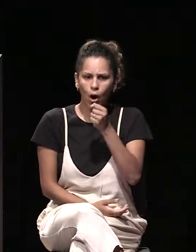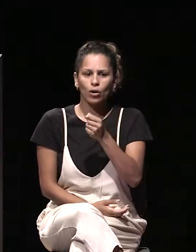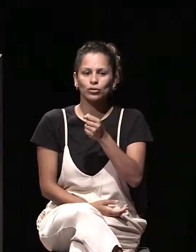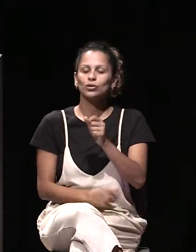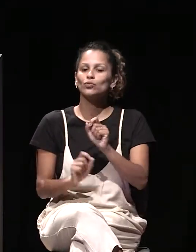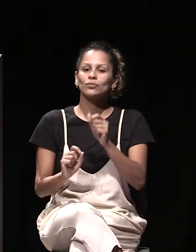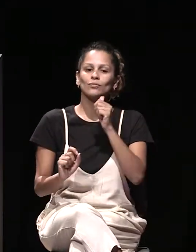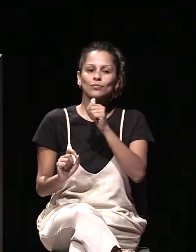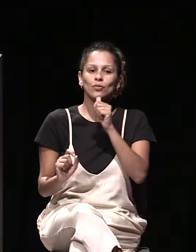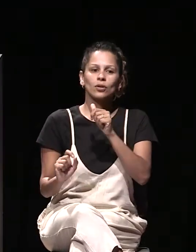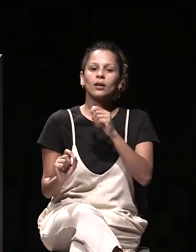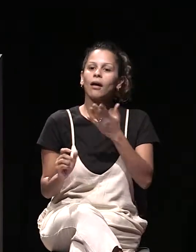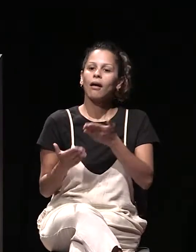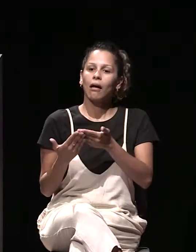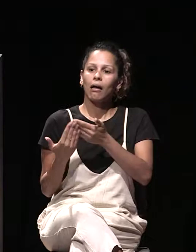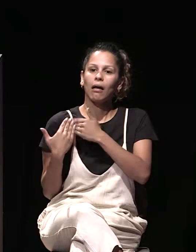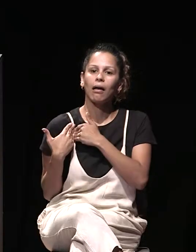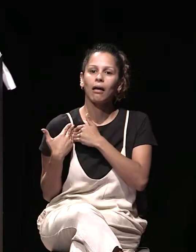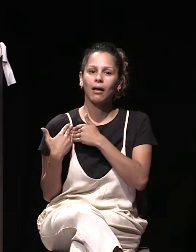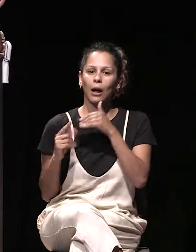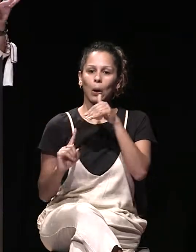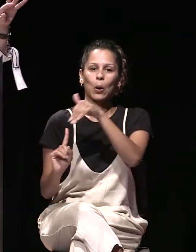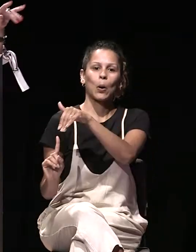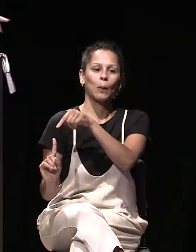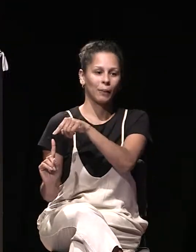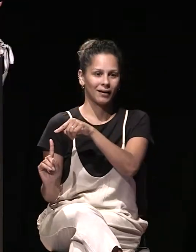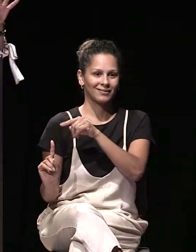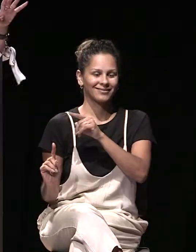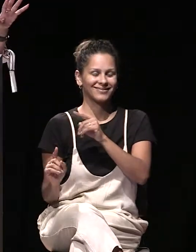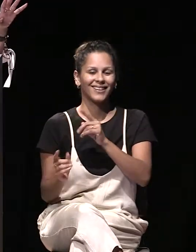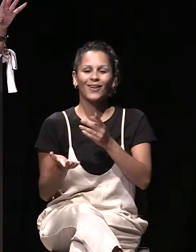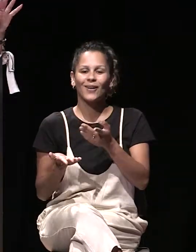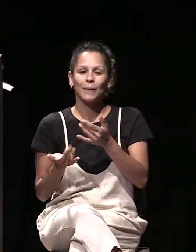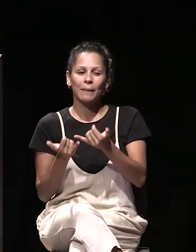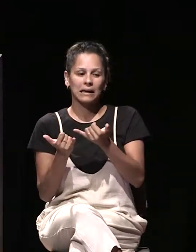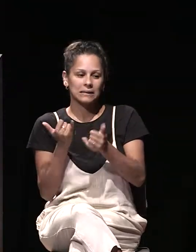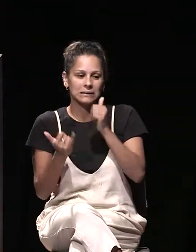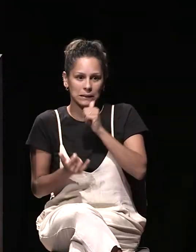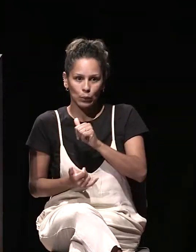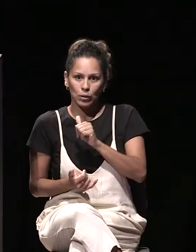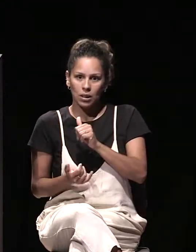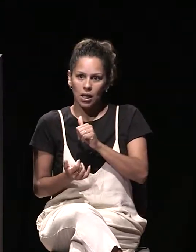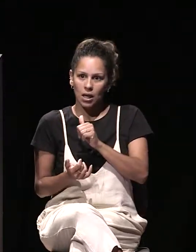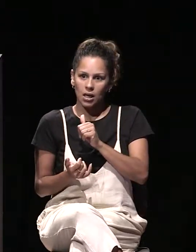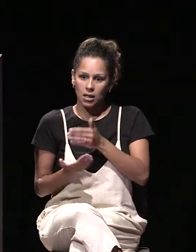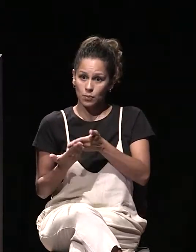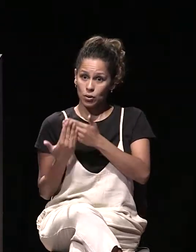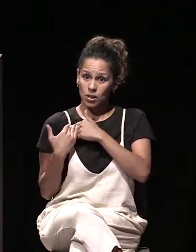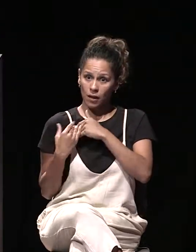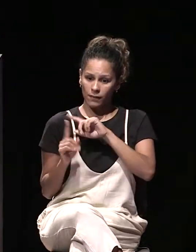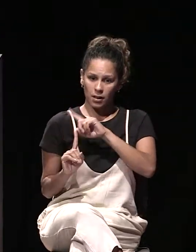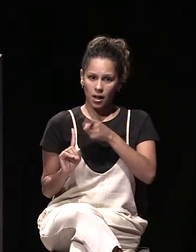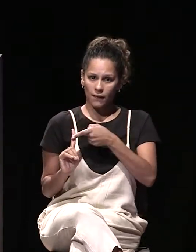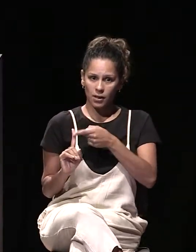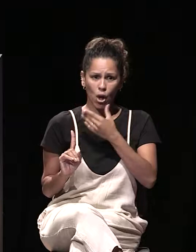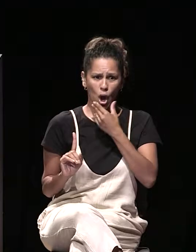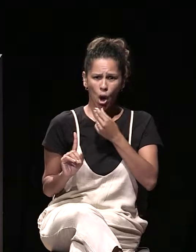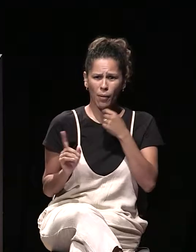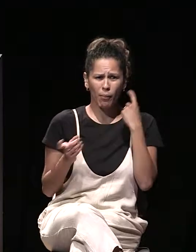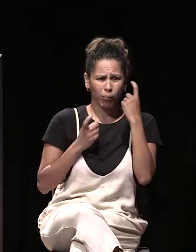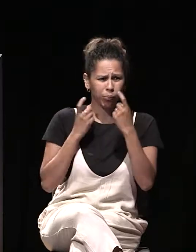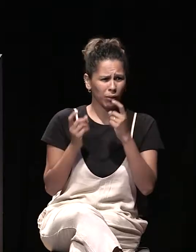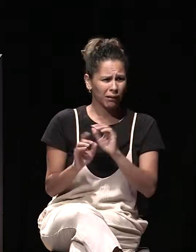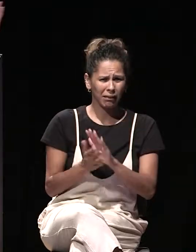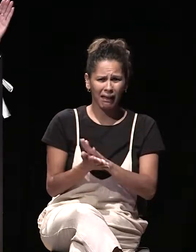responsável pela anticoncepção. O homem tem muitas relações e ele não se preocupa. Seria muito mais fácil